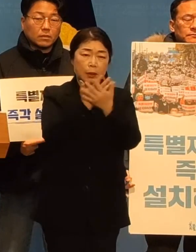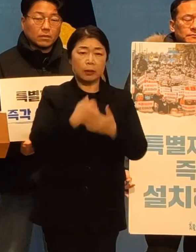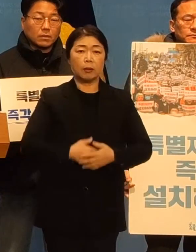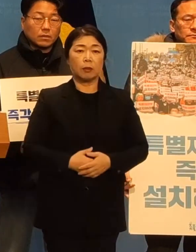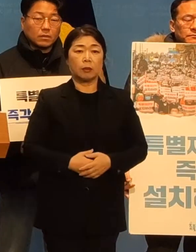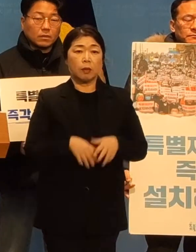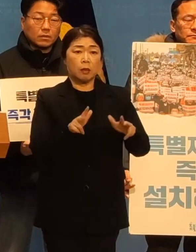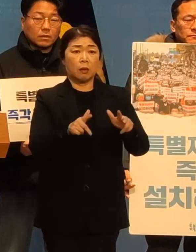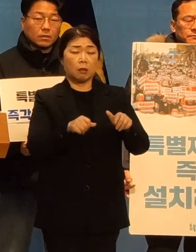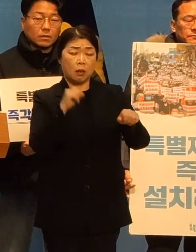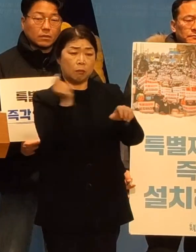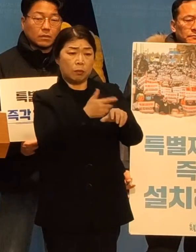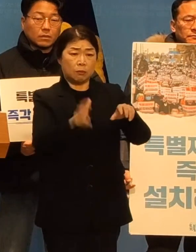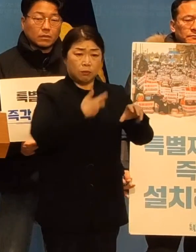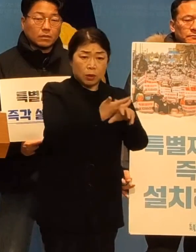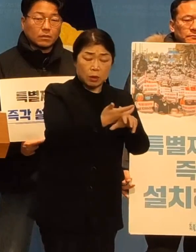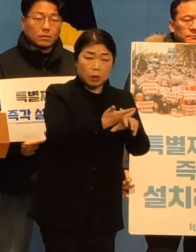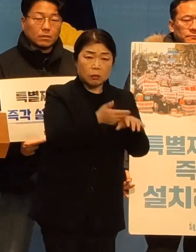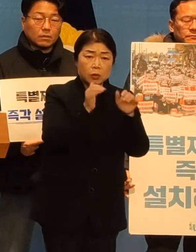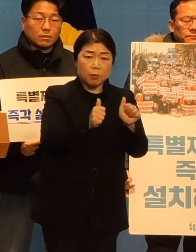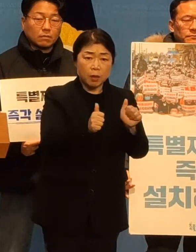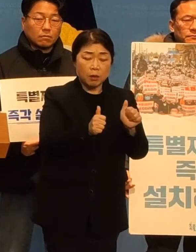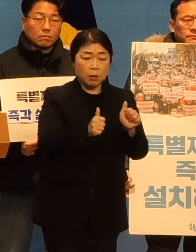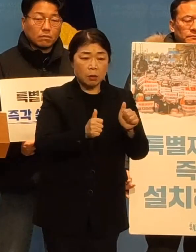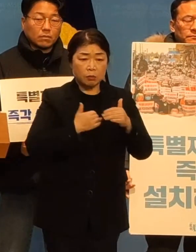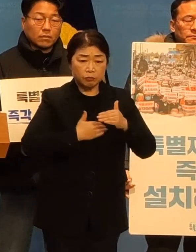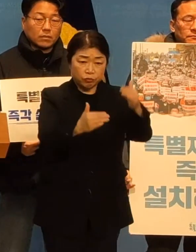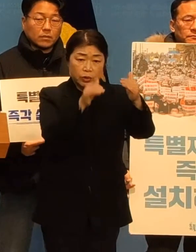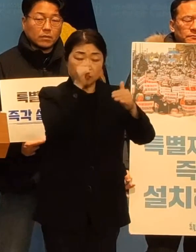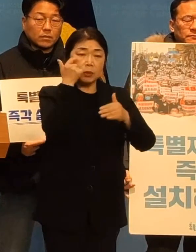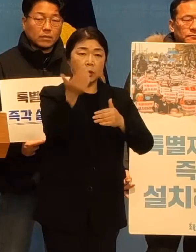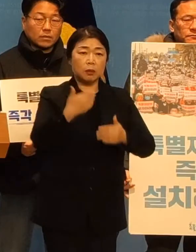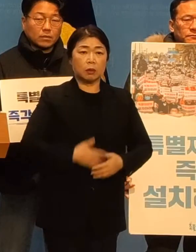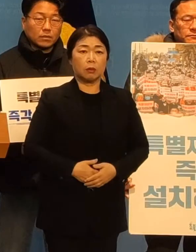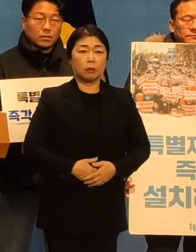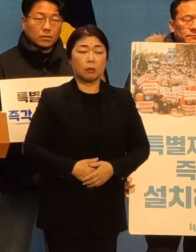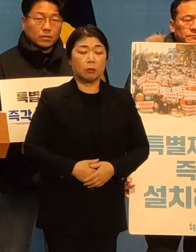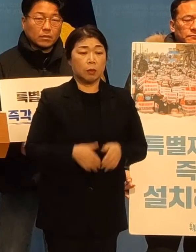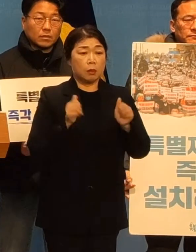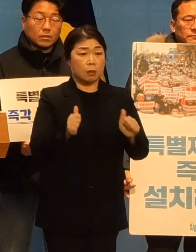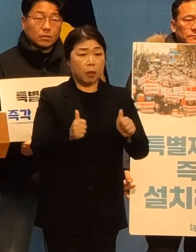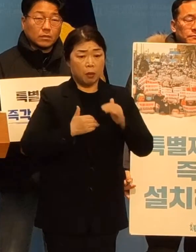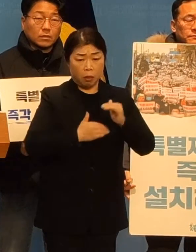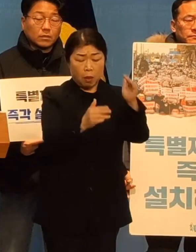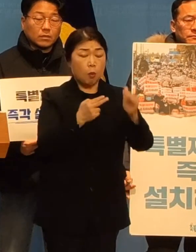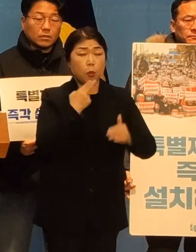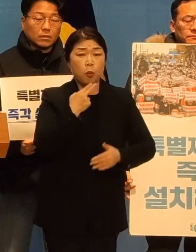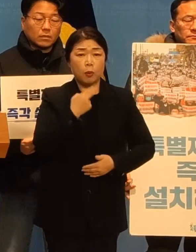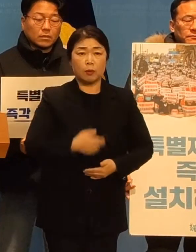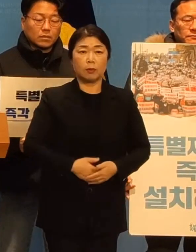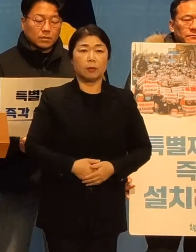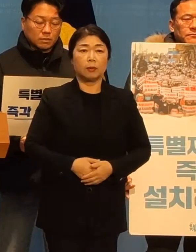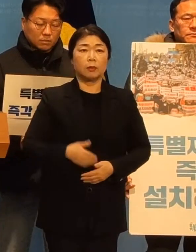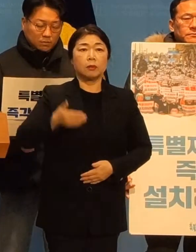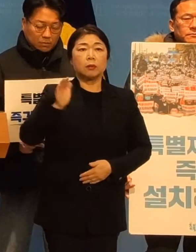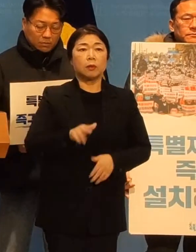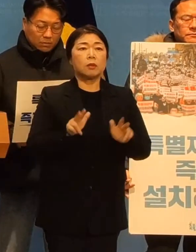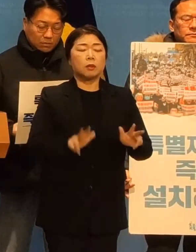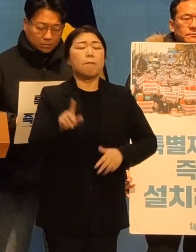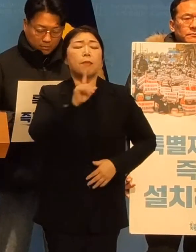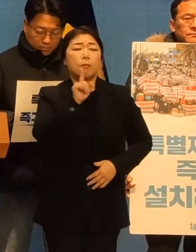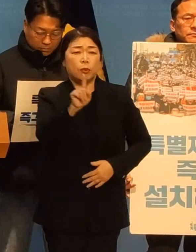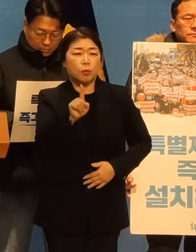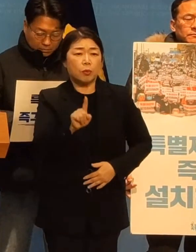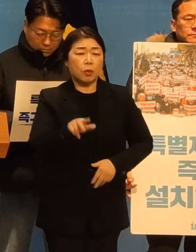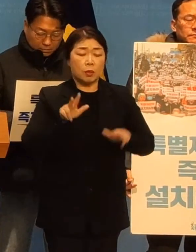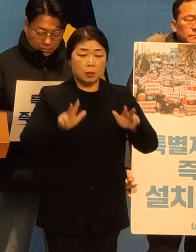내란 범죄와 관련돼서 재판이 제대로 진행된 적이 있습니까? 제대로 진행된 게 하나도 없습니다. 그런데 지금 아직